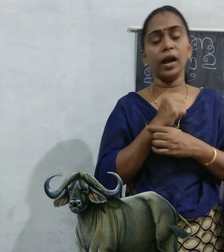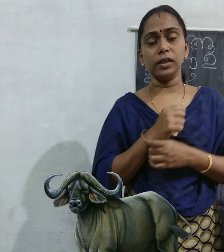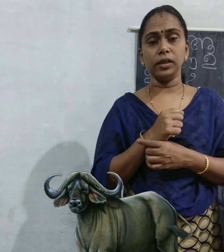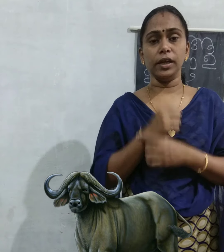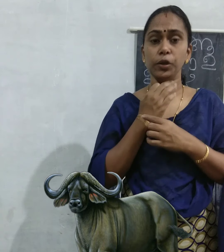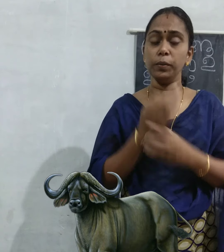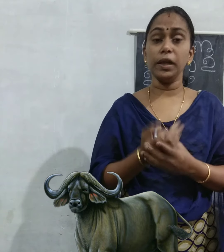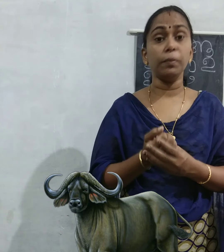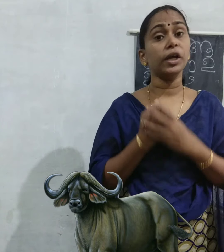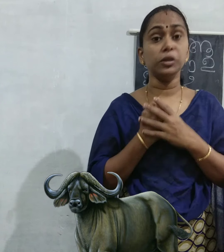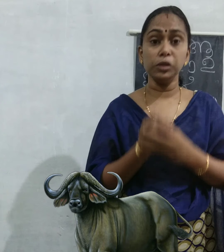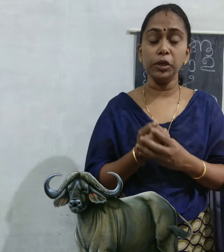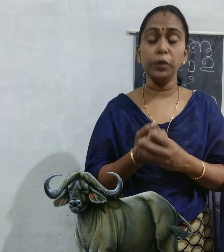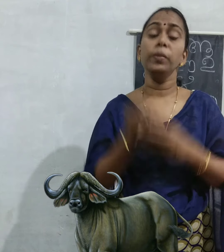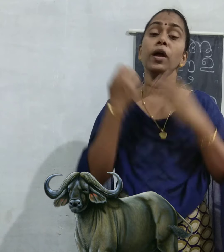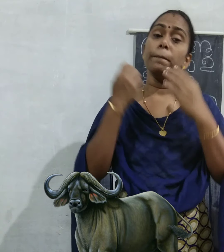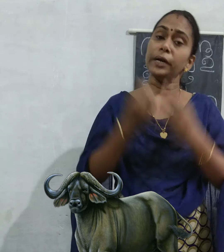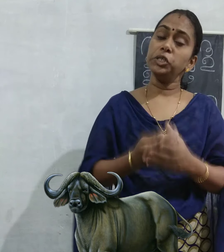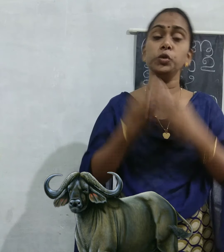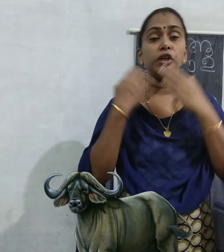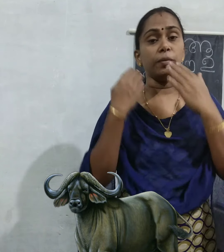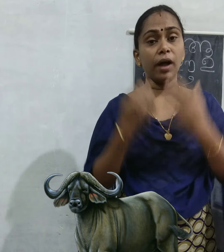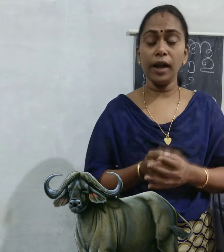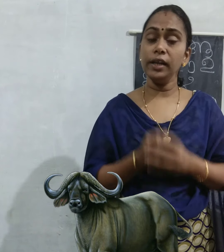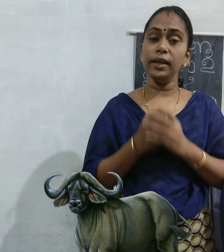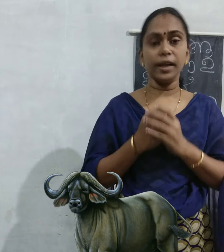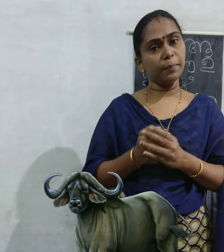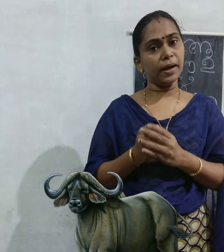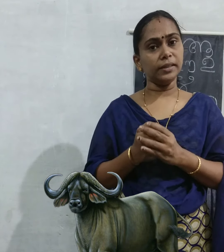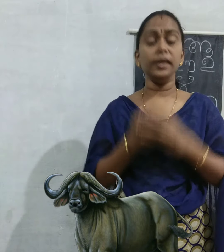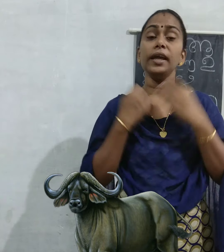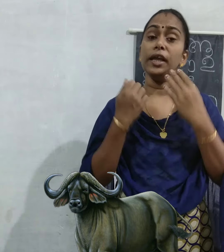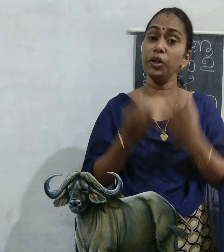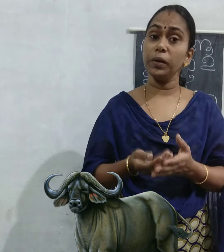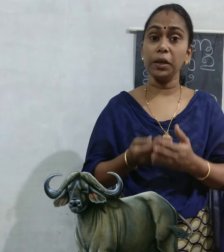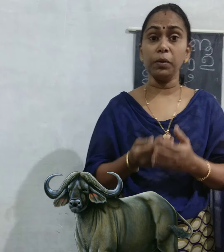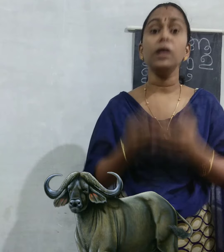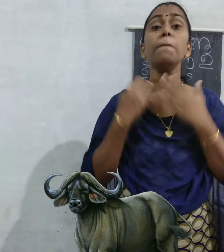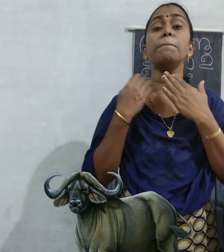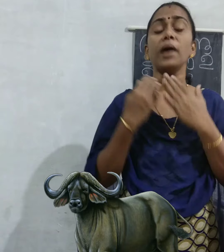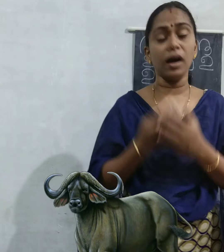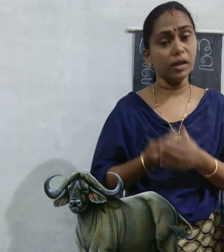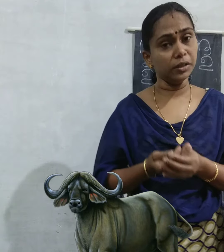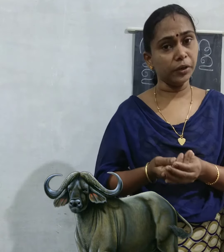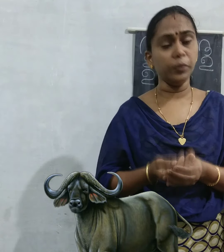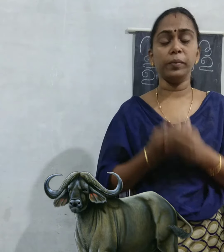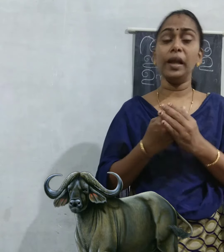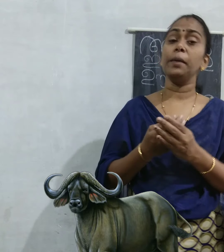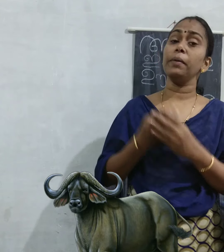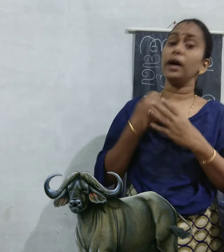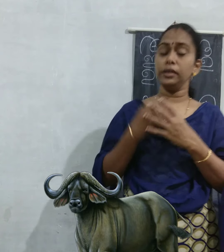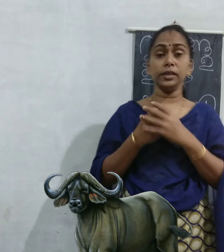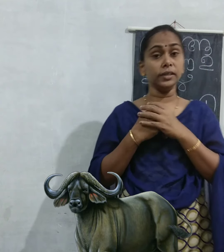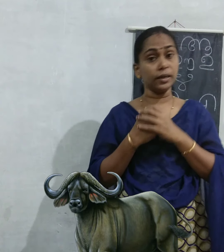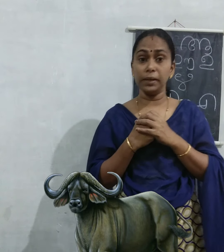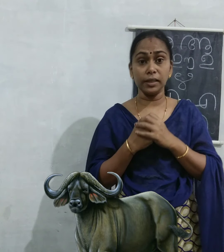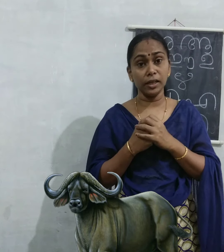എരുമയാണത്. എരുമ നമുക്ക് എന്ത് തരും? പശുവിന്റെയും ആടിന്റെയും ഒക്കെ മാതിരി എരുമ നമുക്ക് പാല് തരും അല്ലെ. പാലിന്റെ നിറം എന്തായിരുന്നു